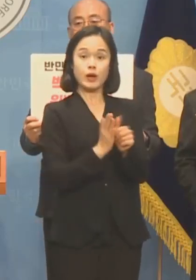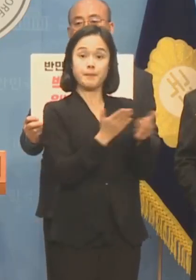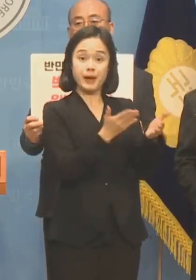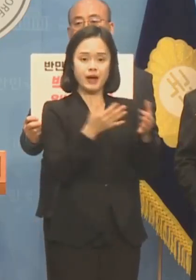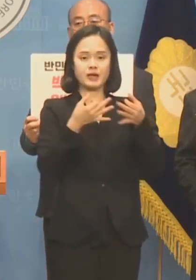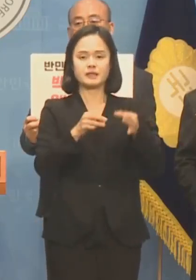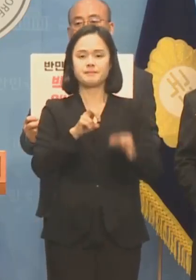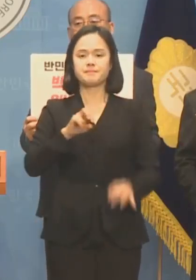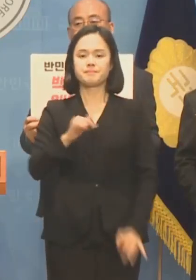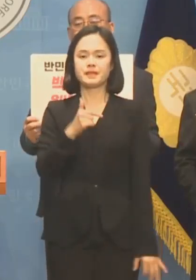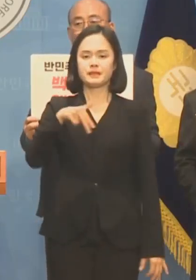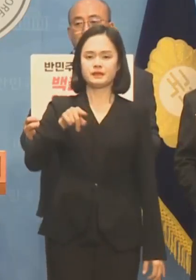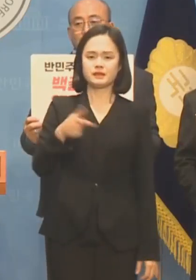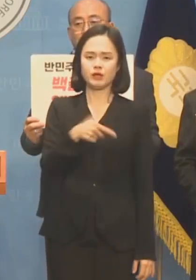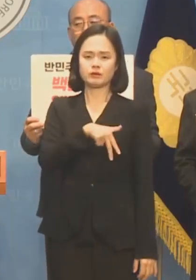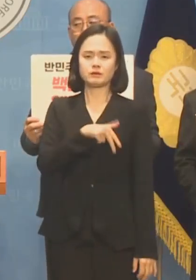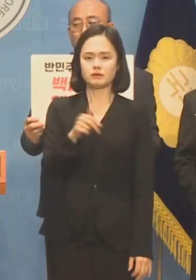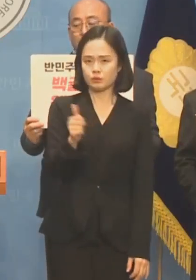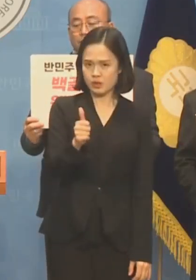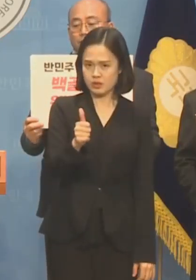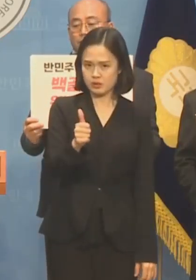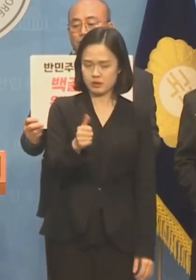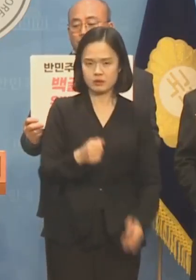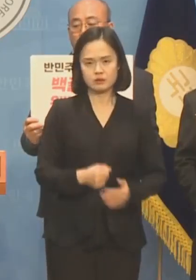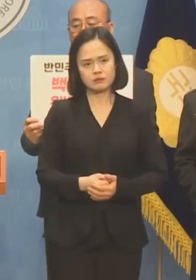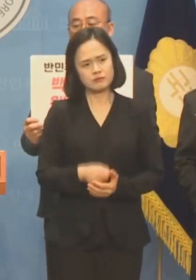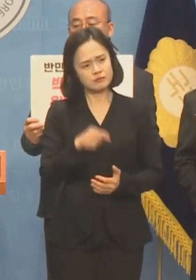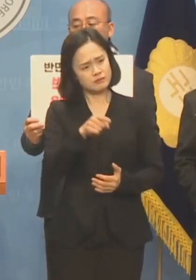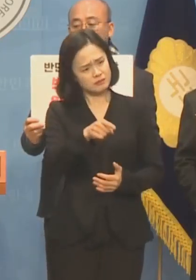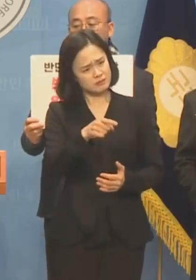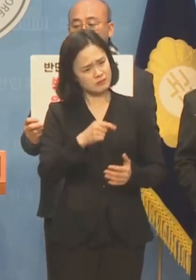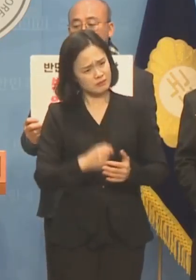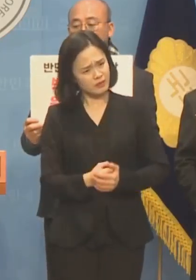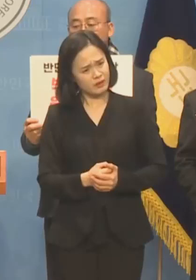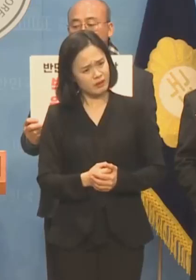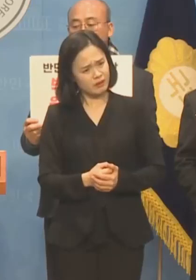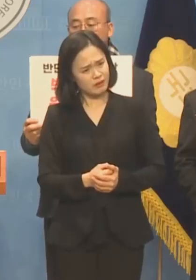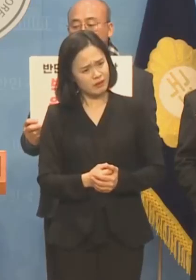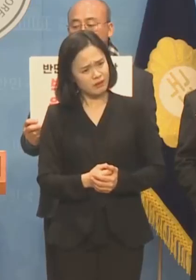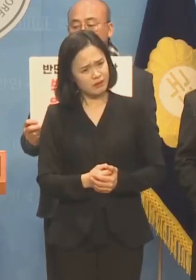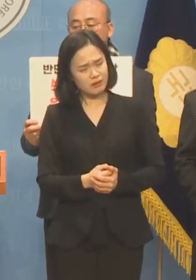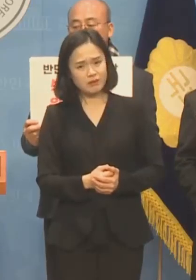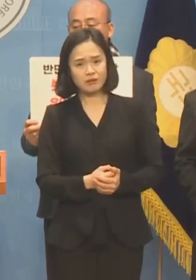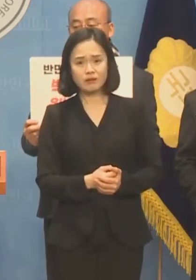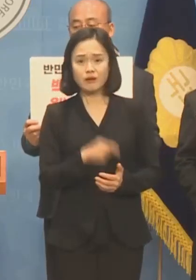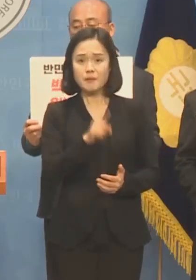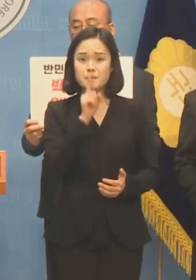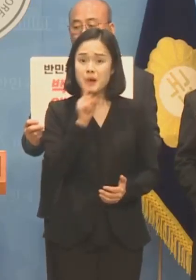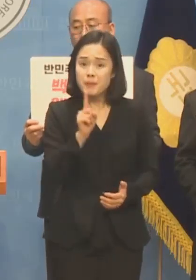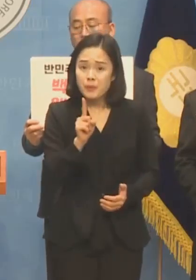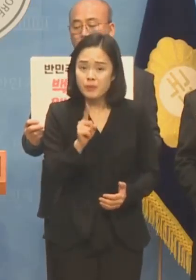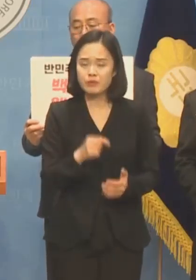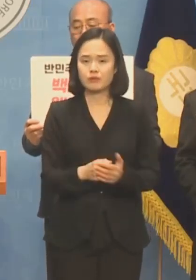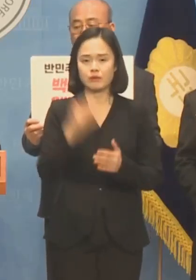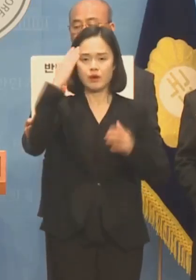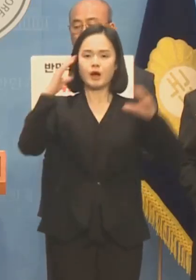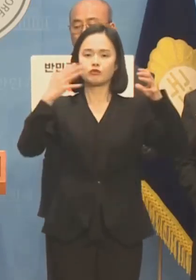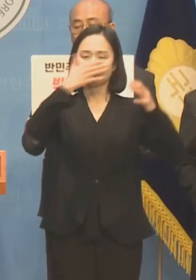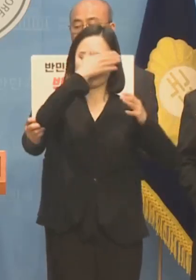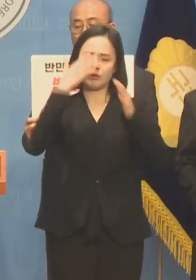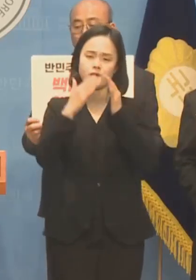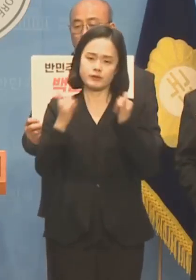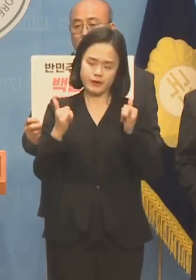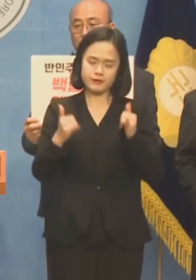우리 젊은이들의 정당한 분노가 아닌가 하는 생각을 한다고 언급했다가 기자회견